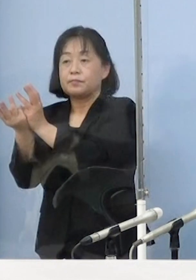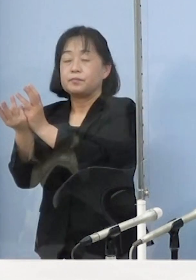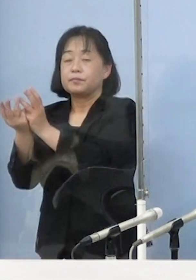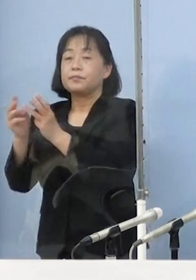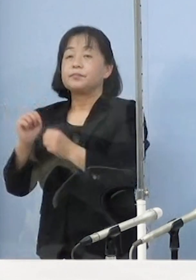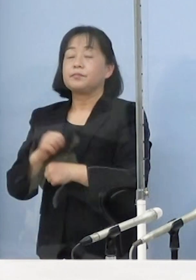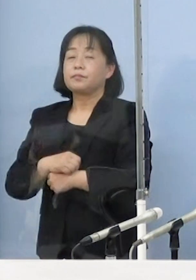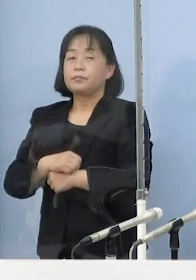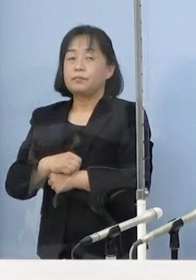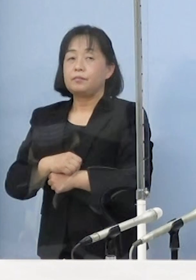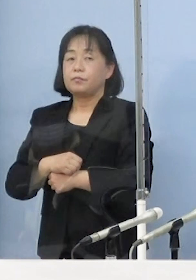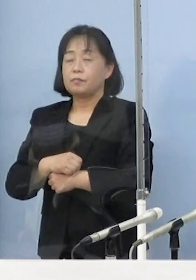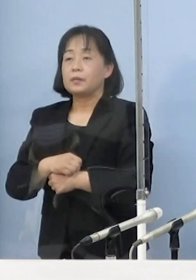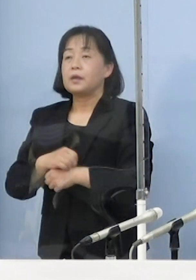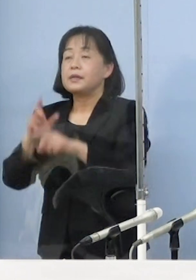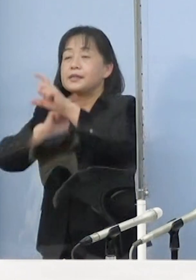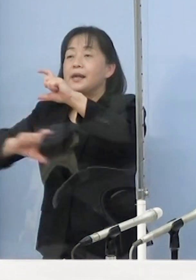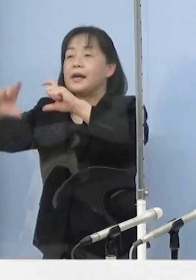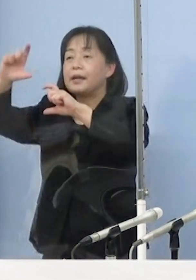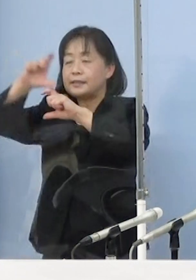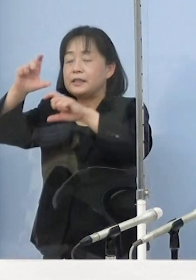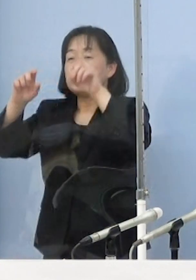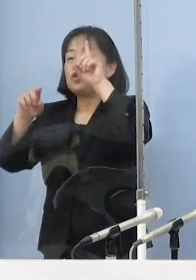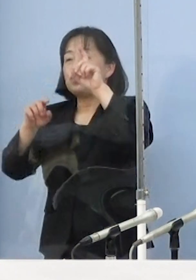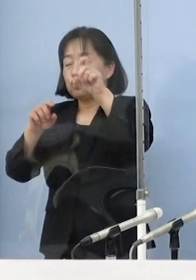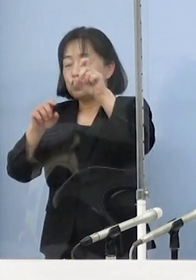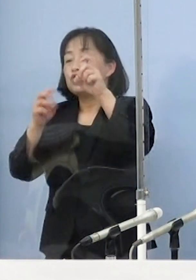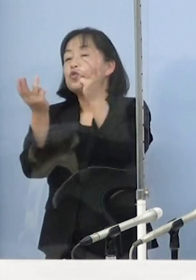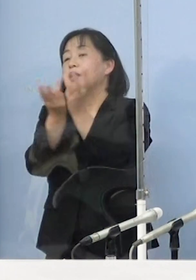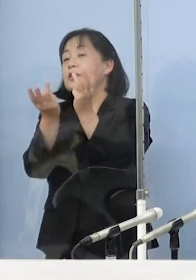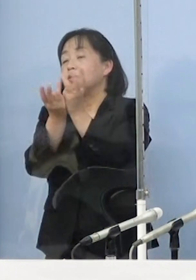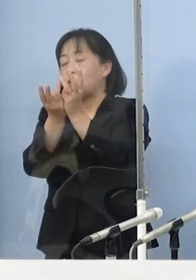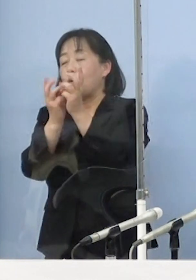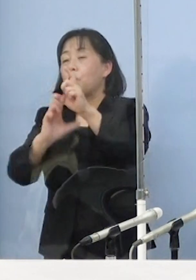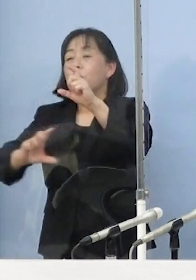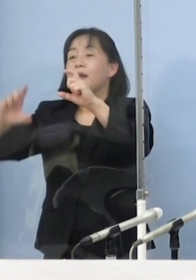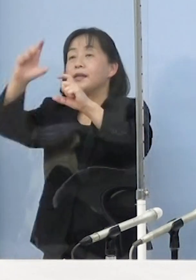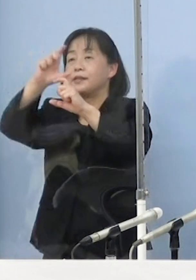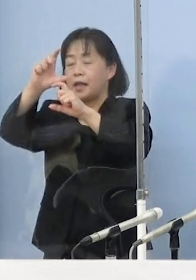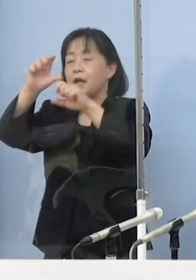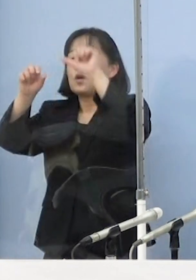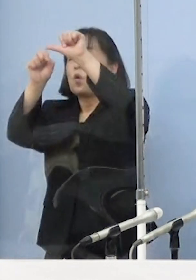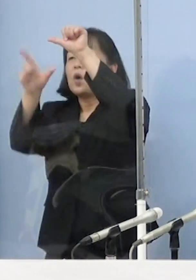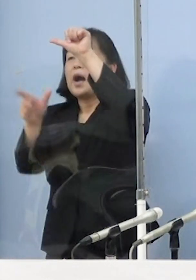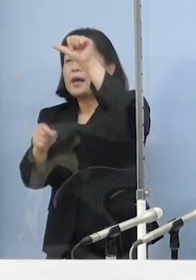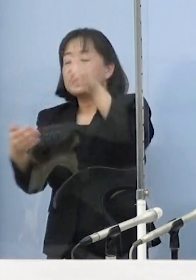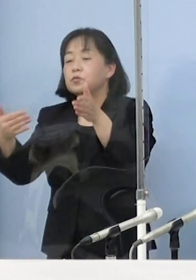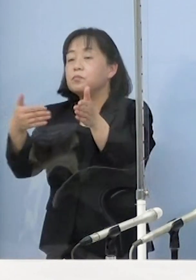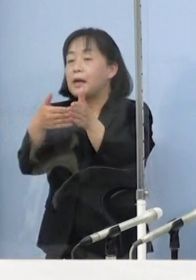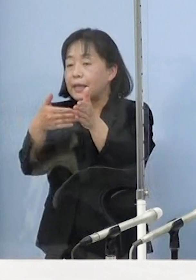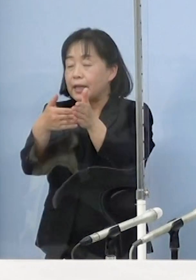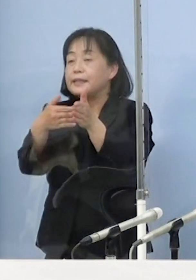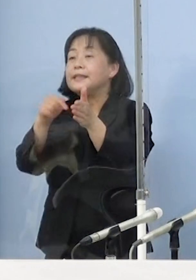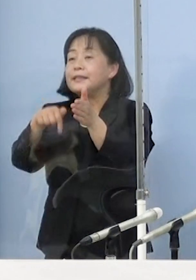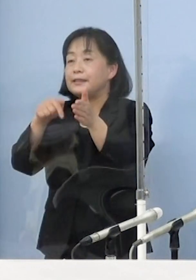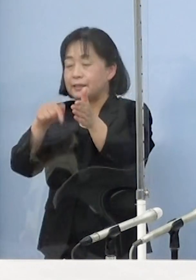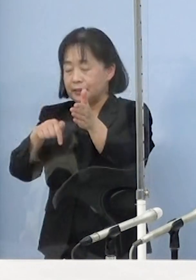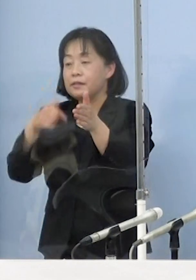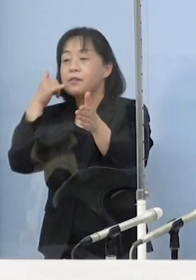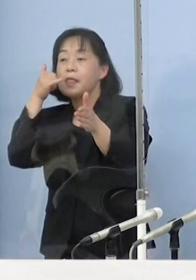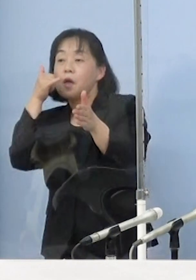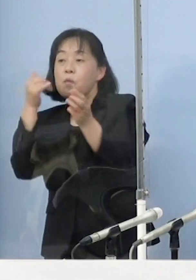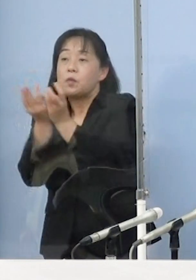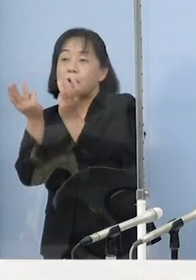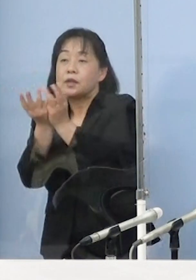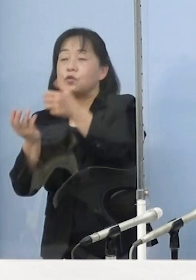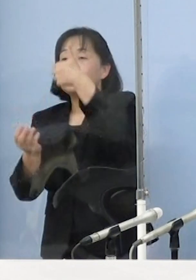さらに10回線を上積みをし、5月末までに55回線、こちらを